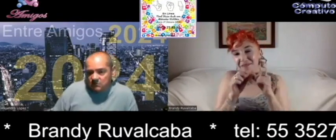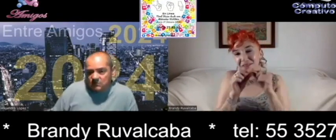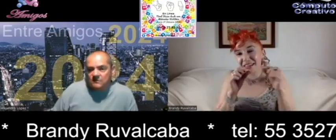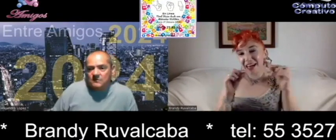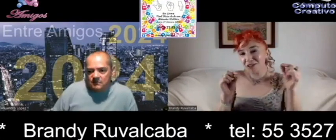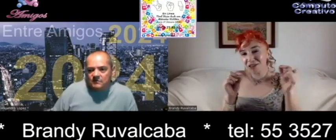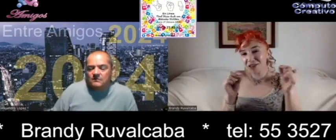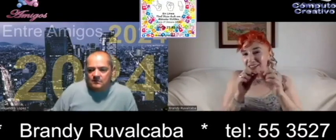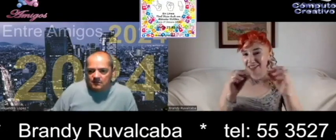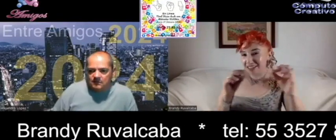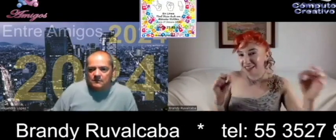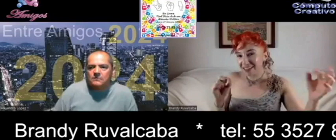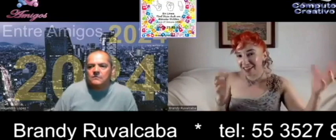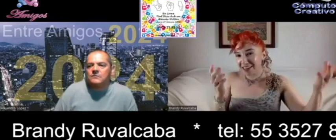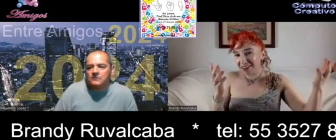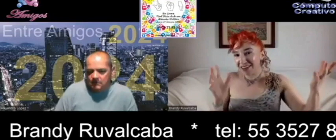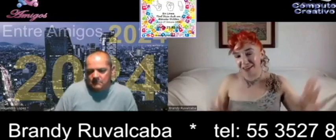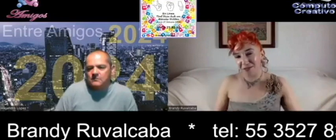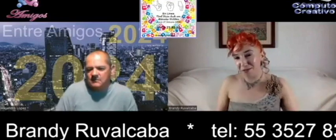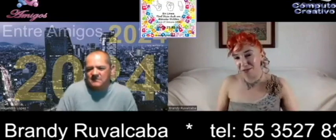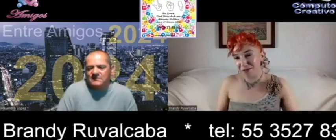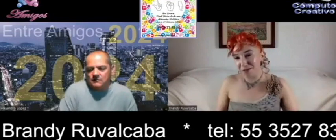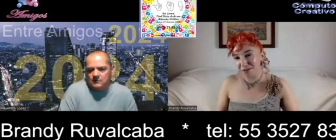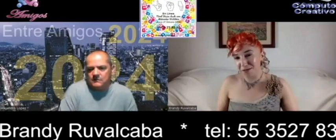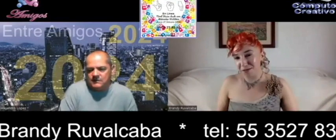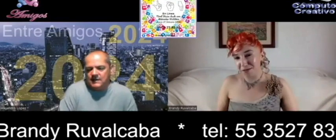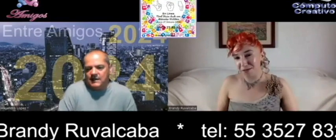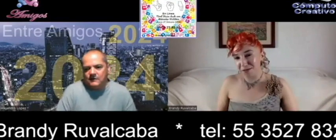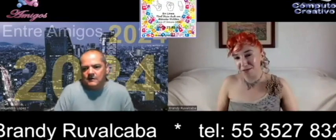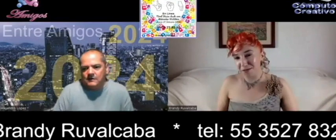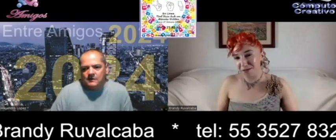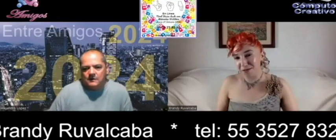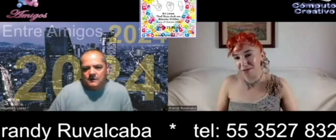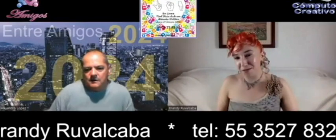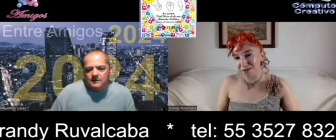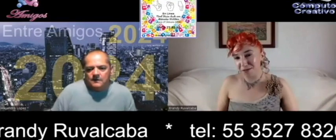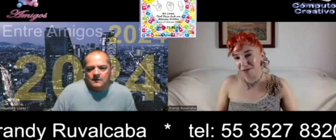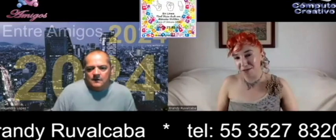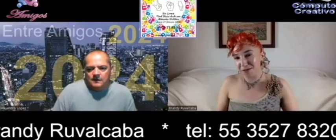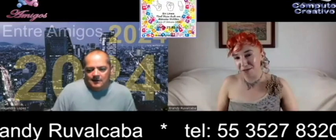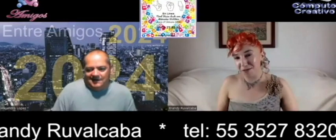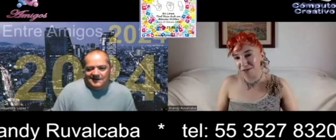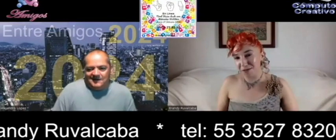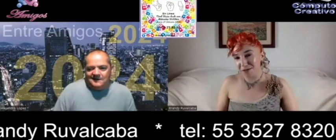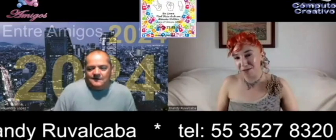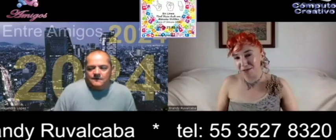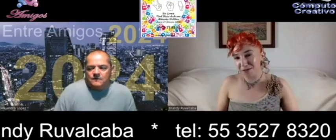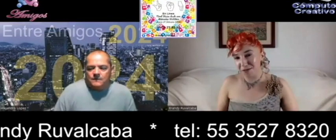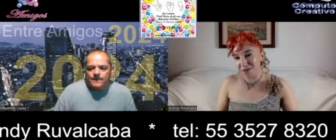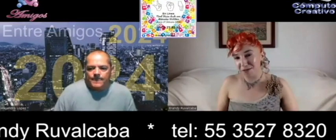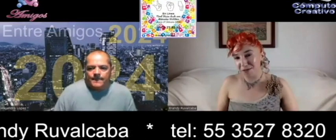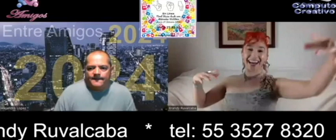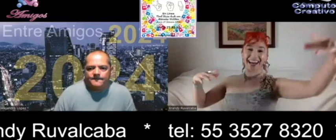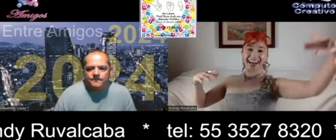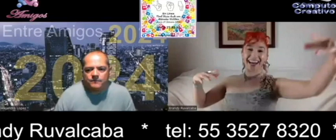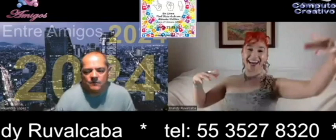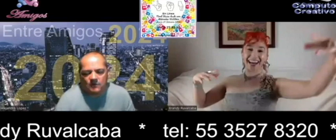sea, estamos a 8 horas de distancia, ¿no? En autobús. Sí, claro. No es así como que digas,